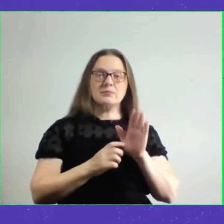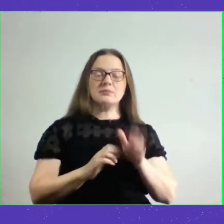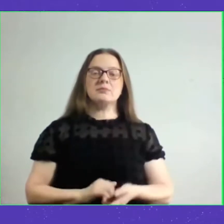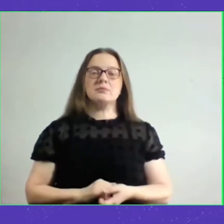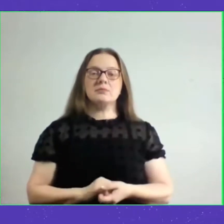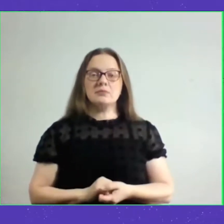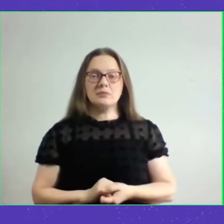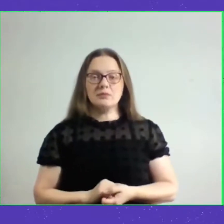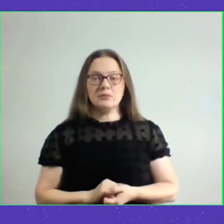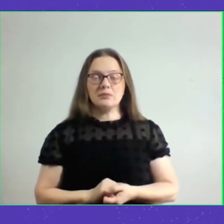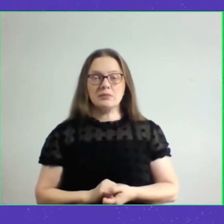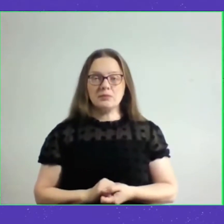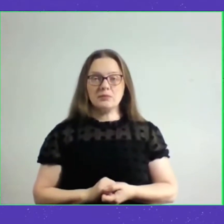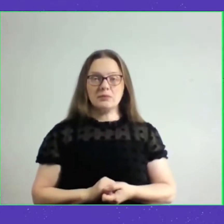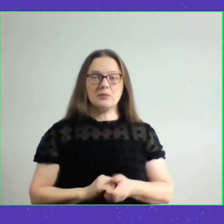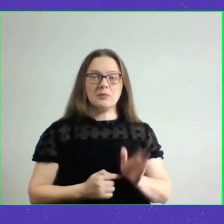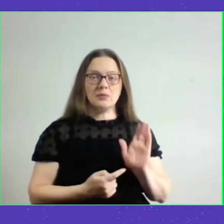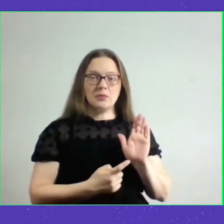Diz assim: